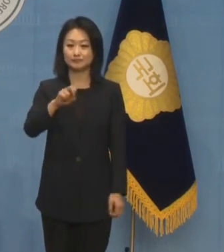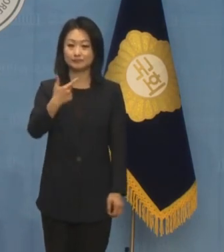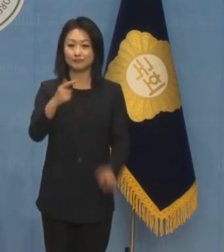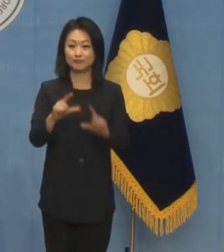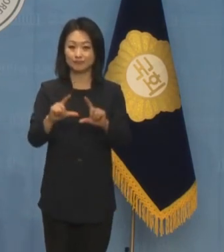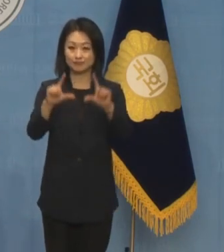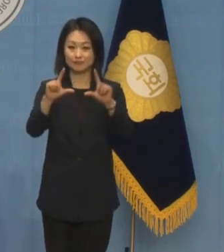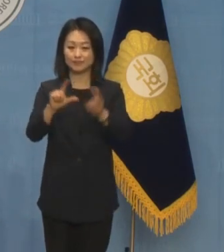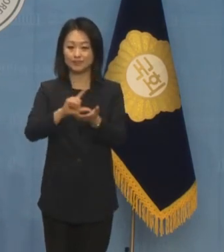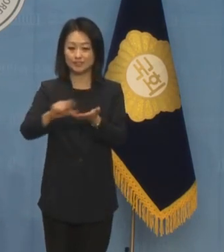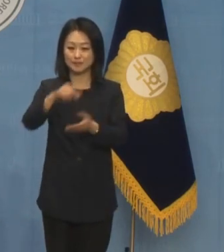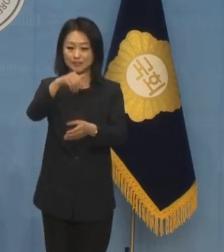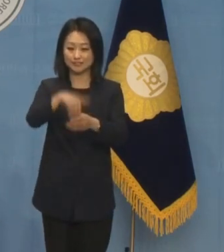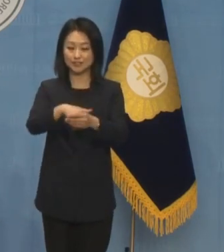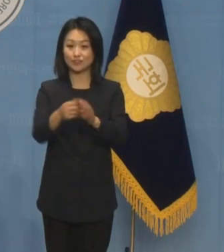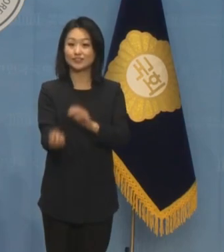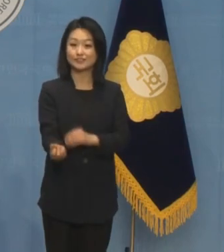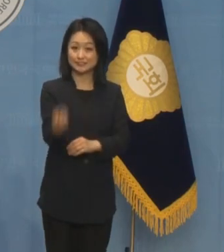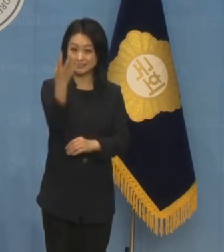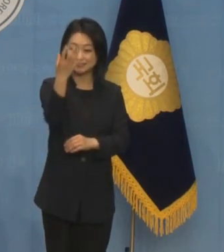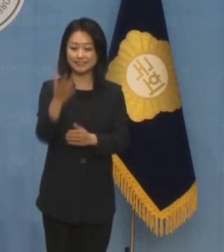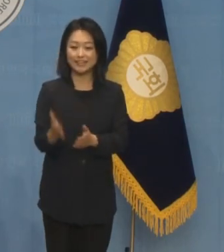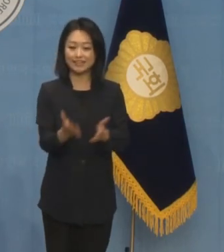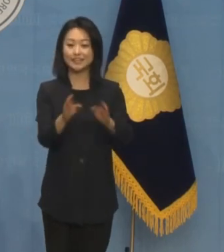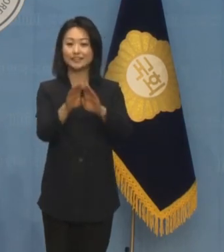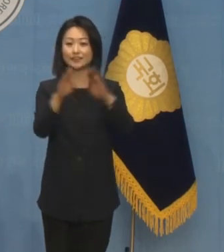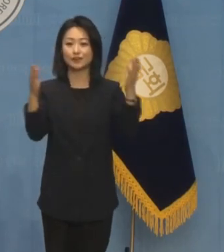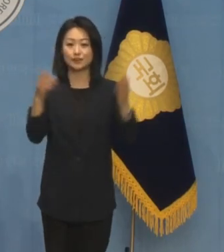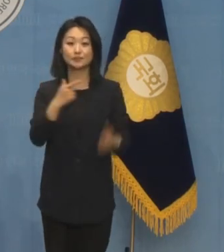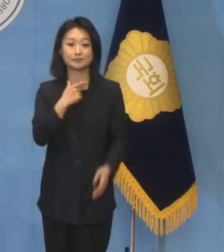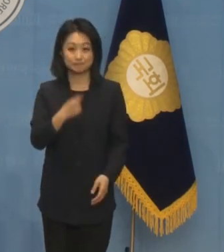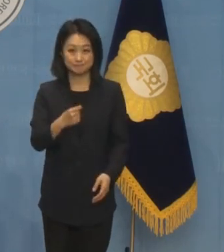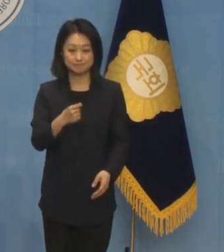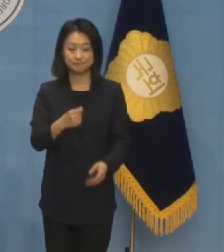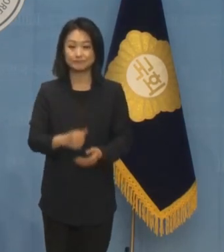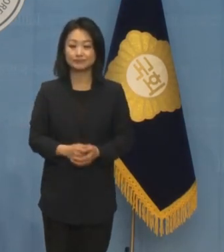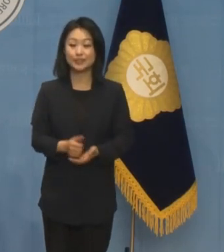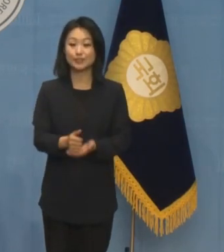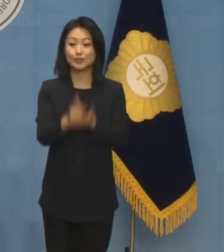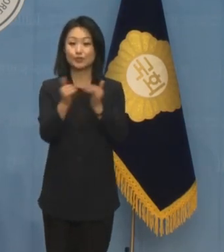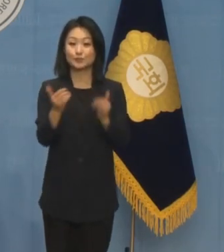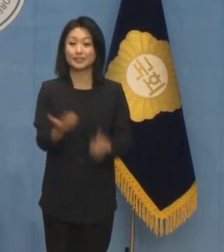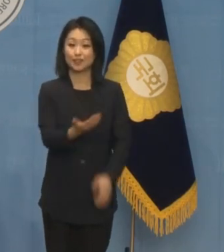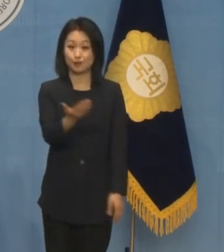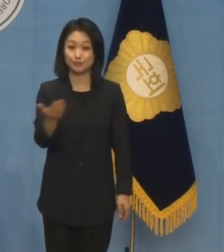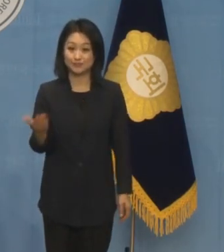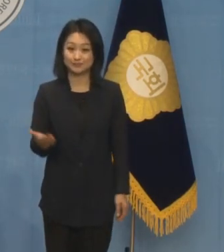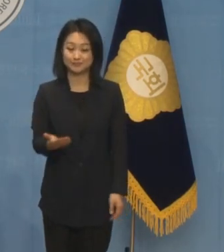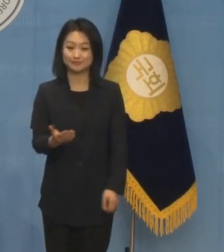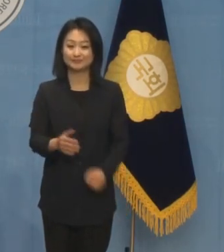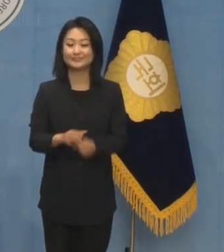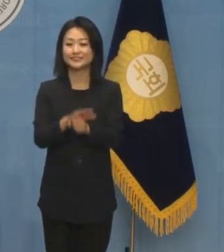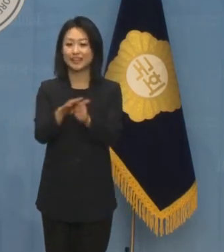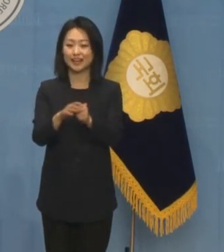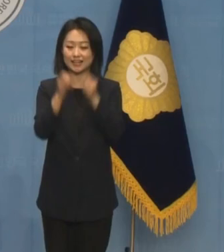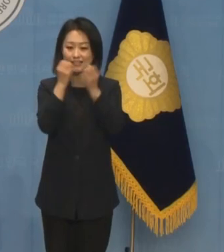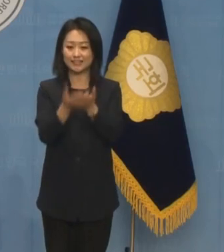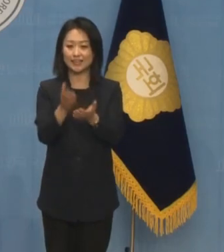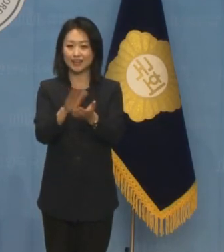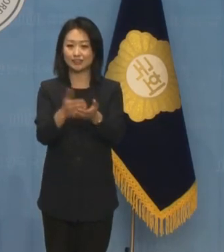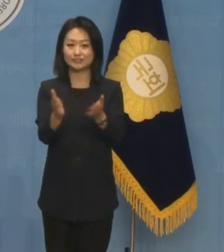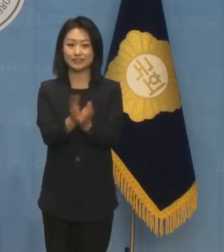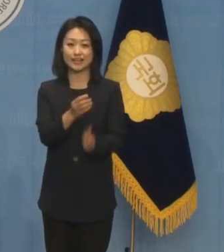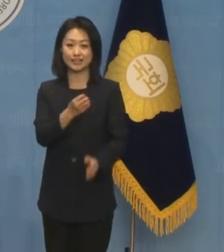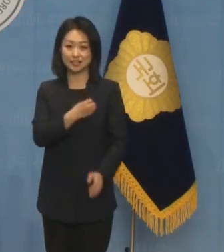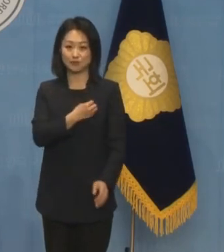2026년 지방선거 승리의 길을 열어놓겠습니다. 존경하는 국민 여러분, 사랑하는 개혁신당